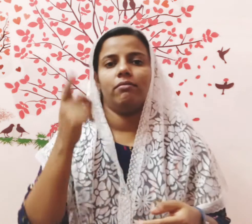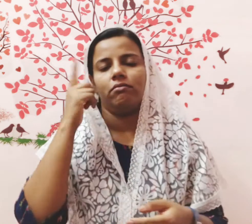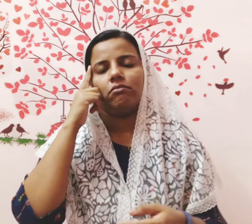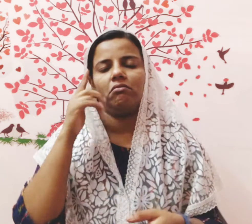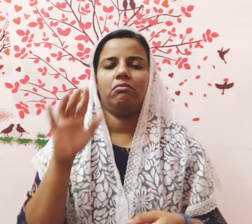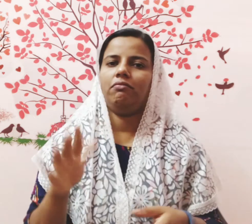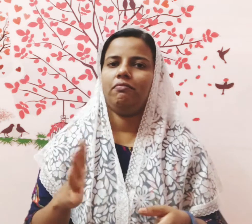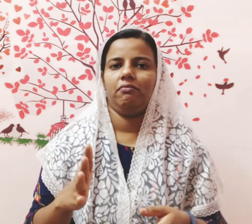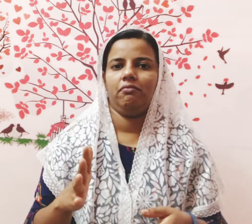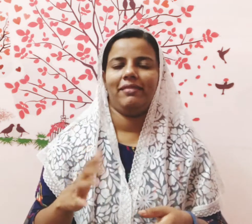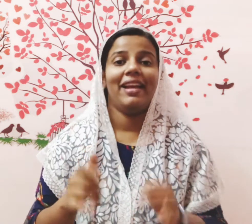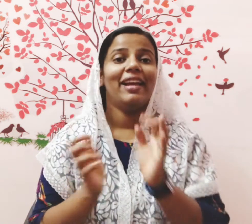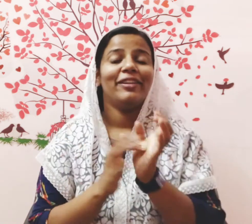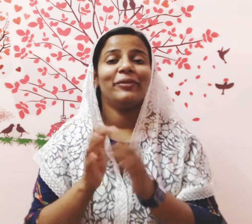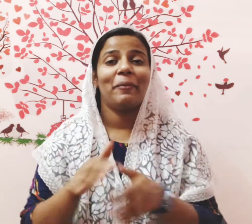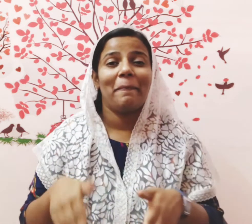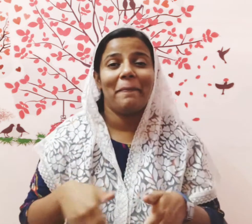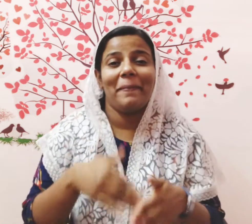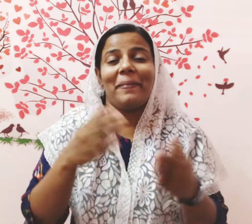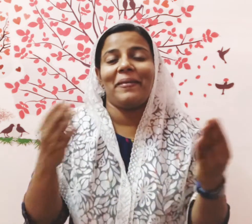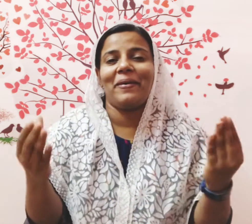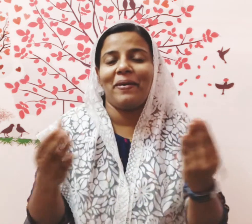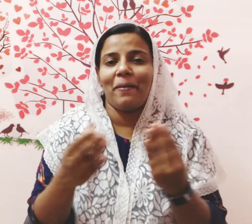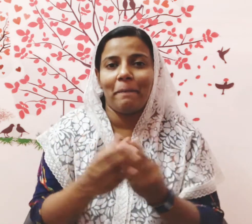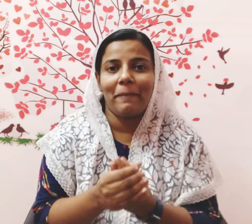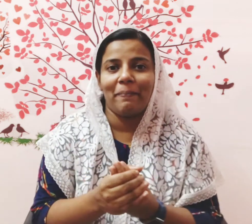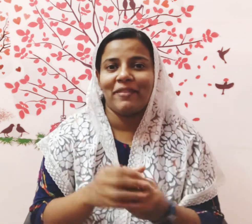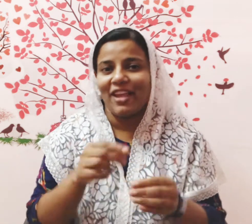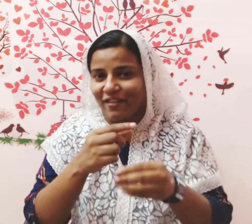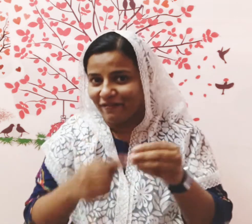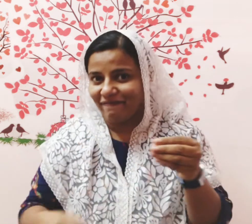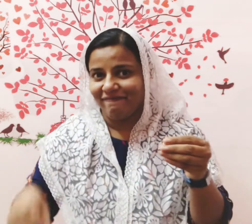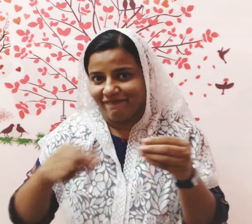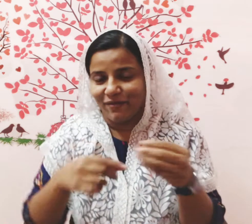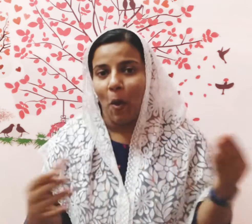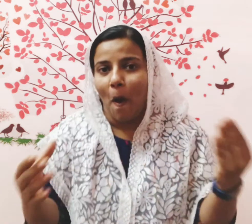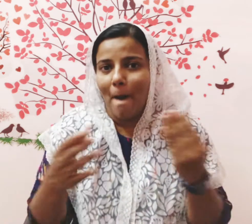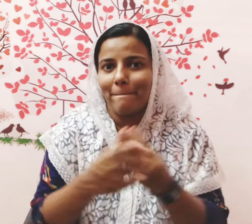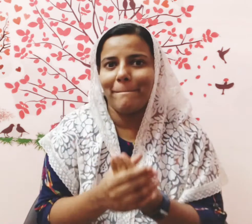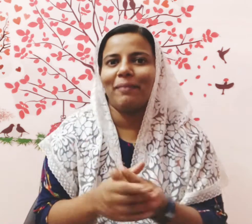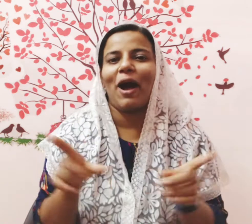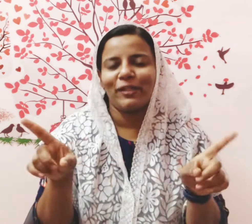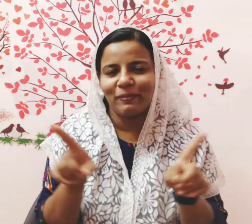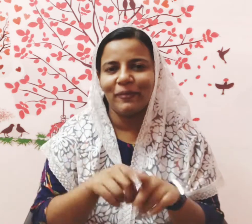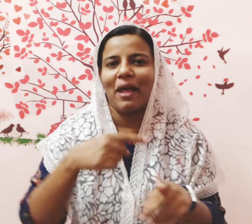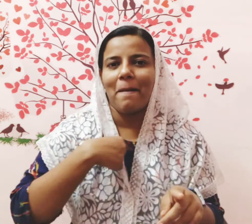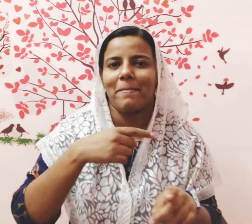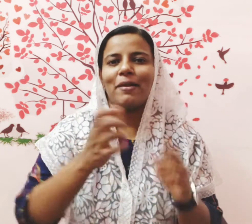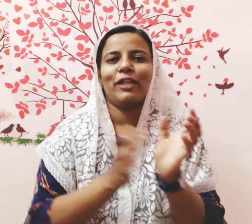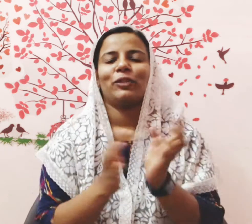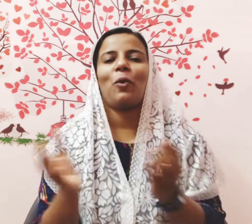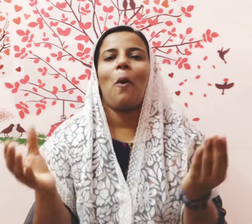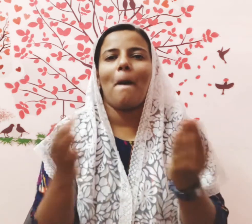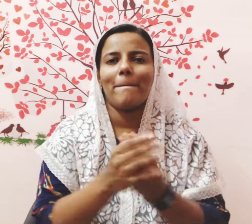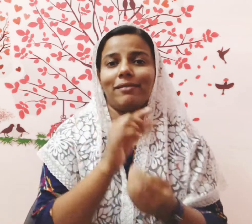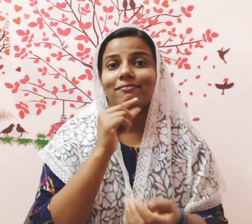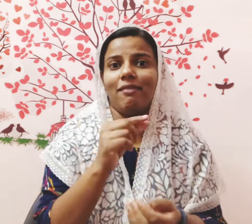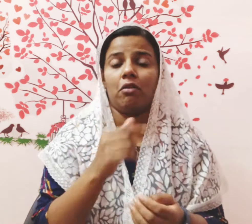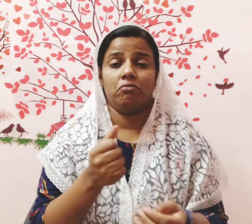പോയി കേട്ടോ. അതുകൊണ്ട് വള്ളിയോട് ചേർന്നിരുന്നാൽ കൊമ്പുകൾ ഫലം കൊണ്ട് നിറയും, അത് ഏറ്റവും അനുഗ്രഹമായി തീരും. ഒരിക്കലും പറയില്ല